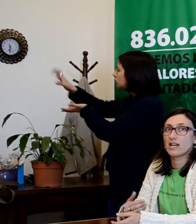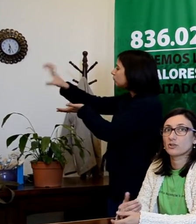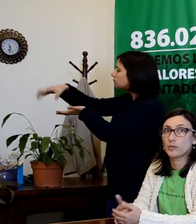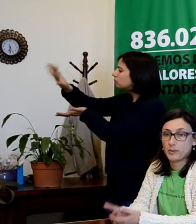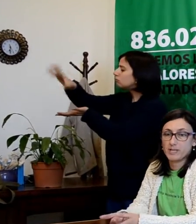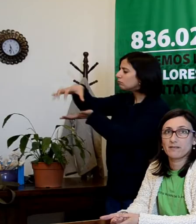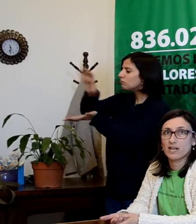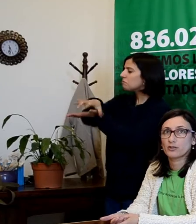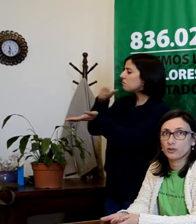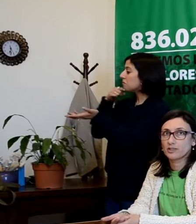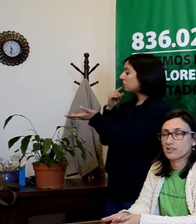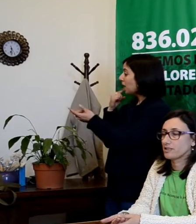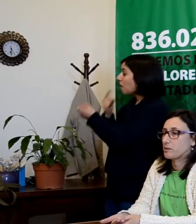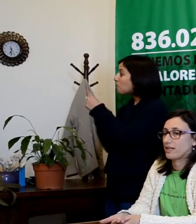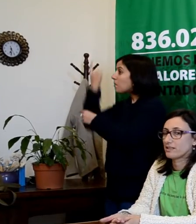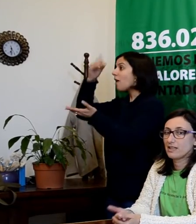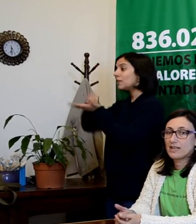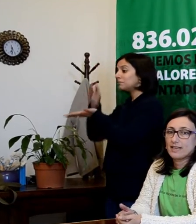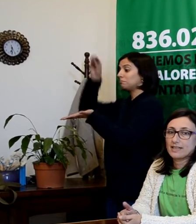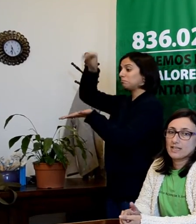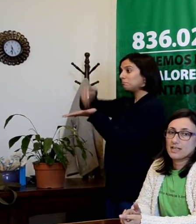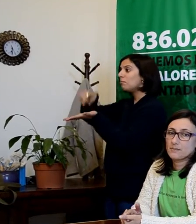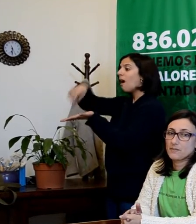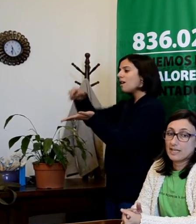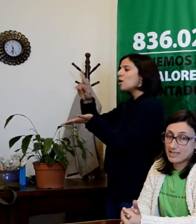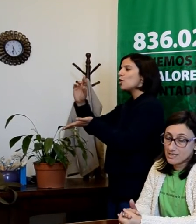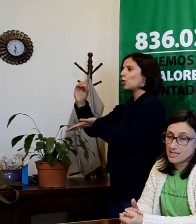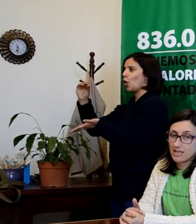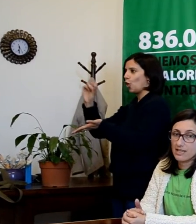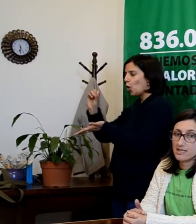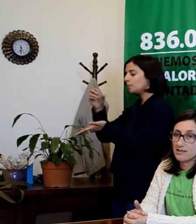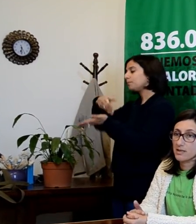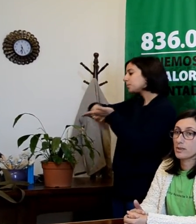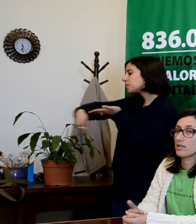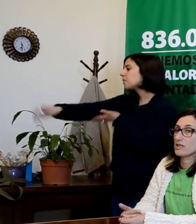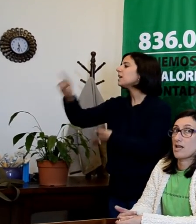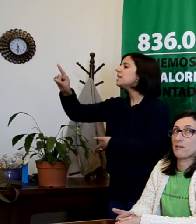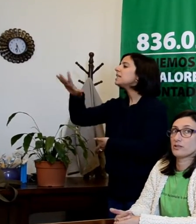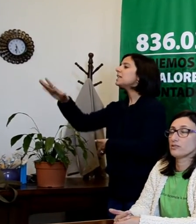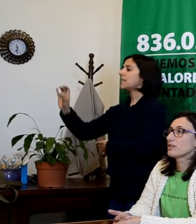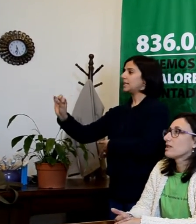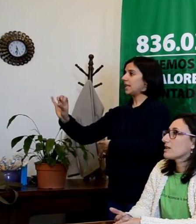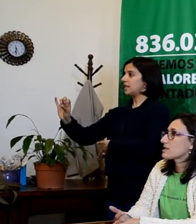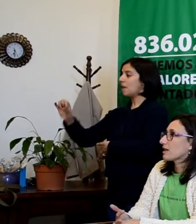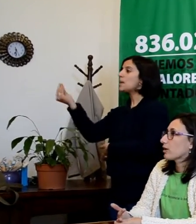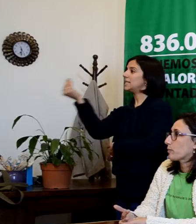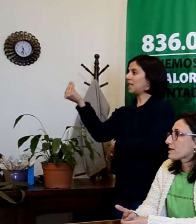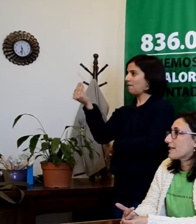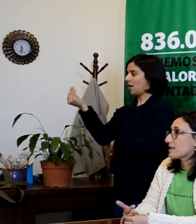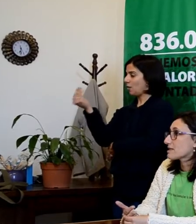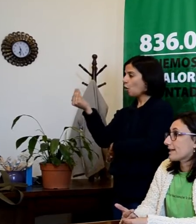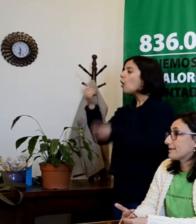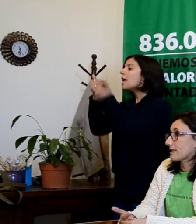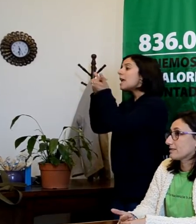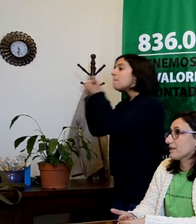y llegando por primera vez a Rodó con esta actividad. El 15 de septiembre, el sábado, y se comienza a